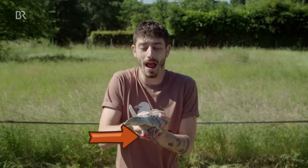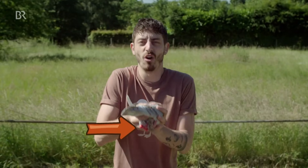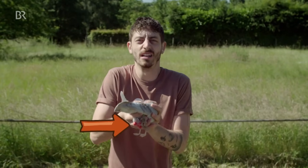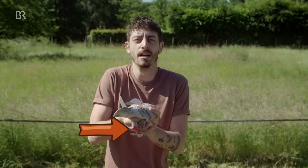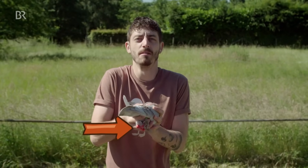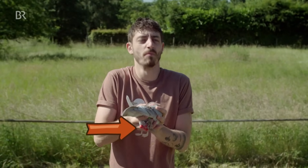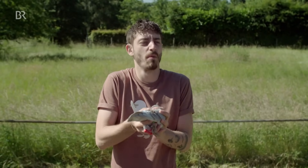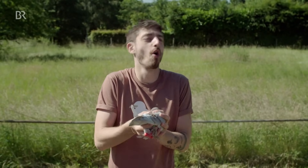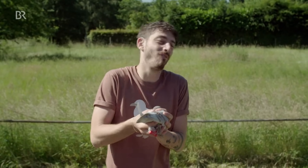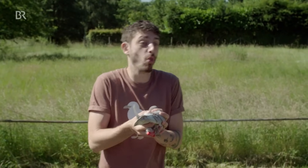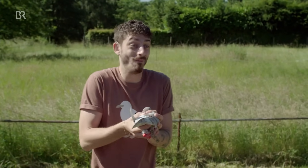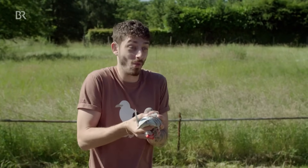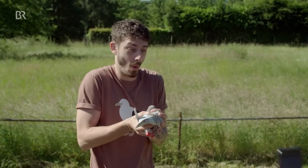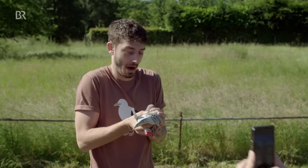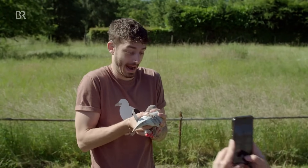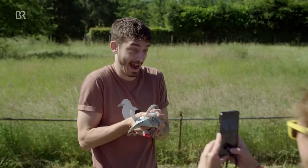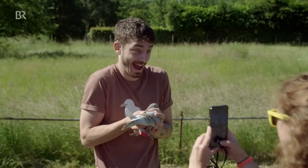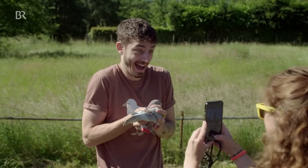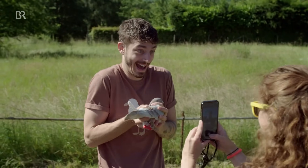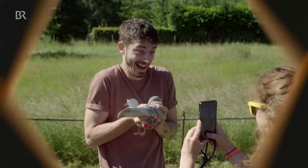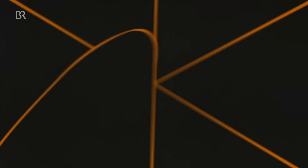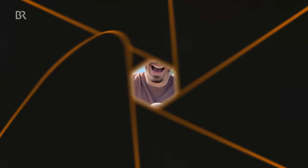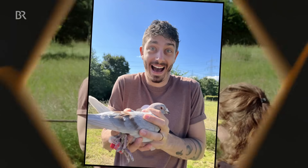Hallo, ich kann gar nicht gebärden. Komm, mach mal ein Foto.